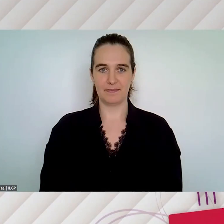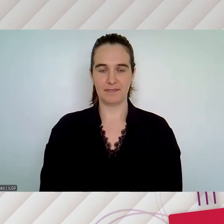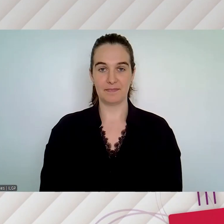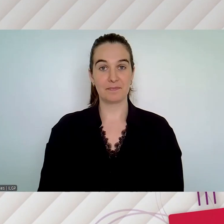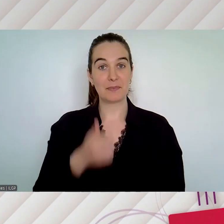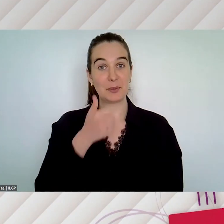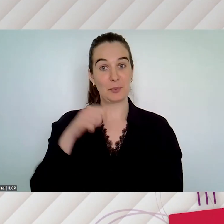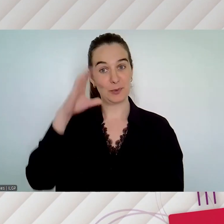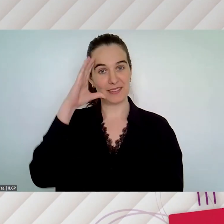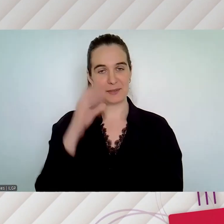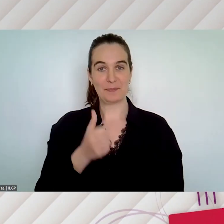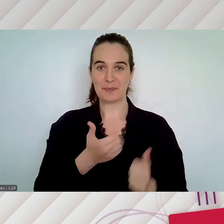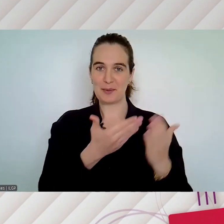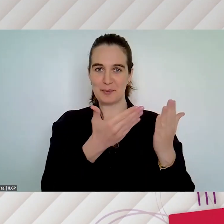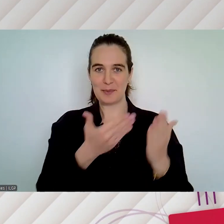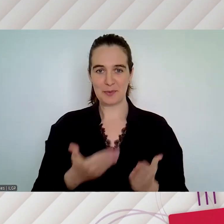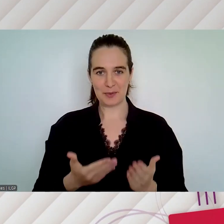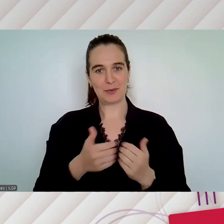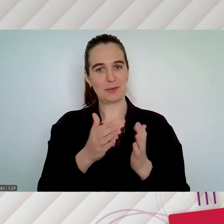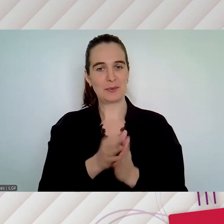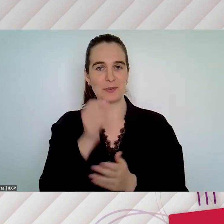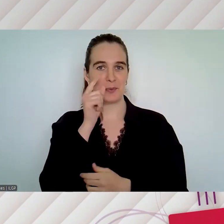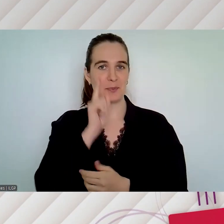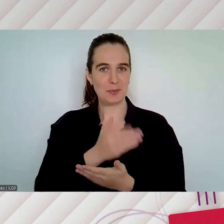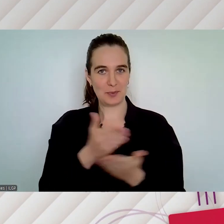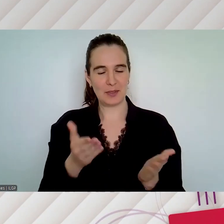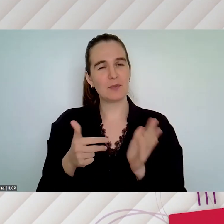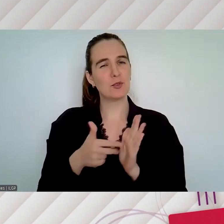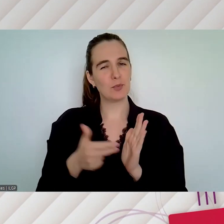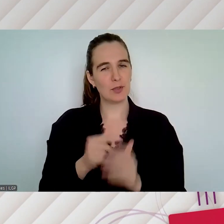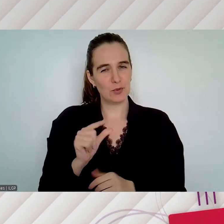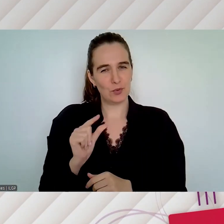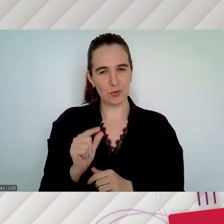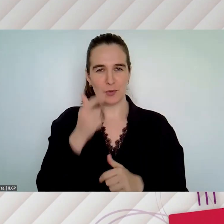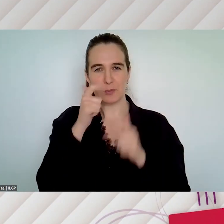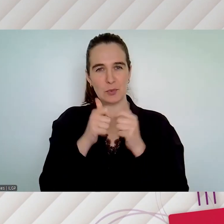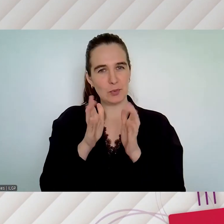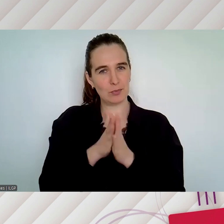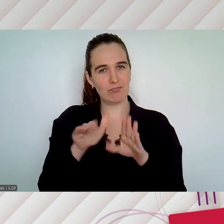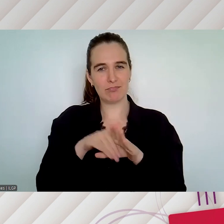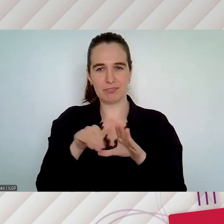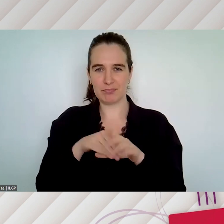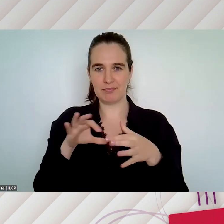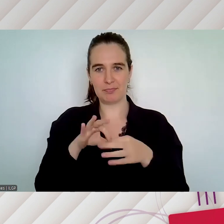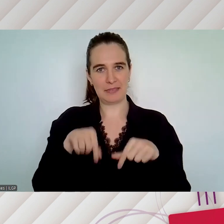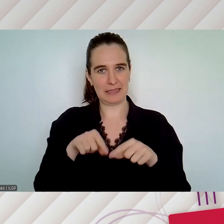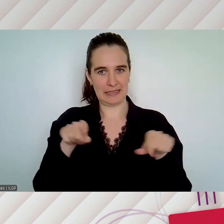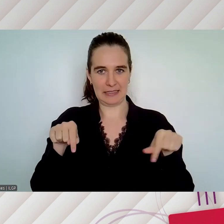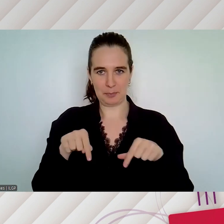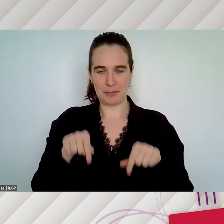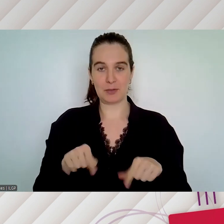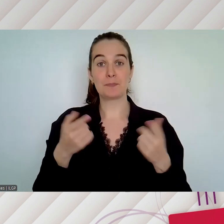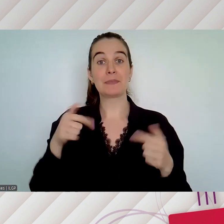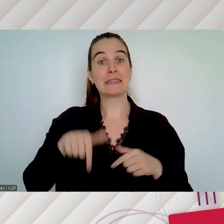Boa tarde, sejam bem-vindos e bem-vindas. Vamos aguardar um breve momento enquanto todas as pessoas entram na sala. Informamos que